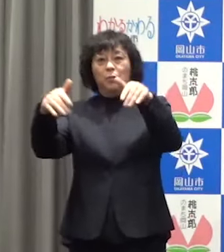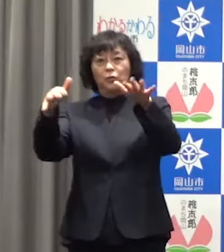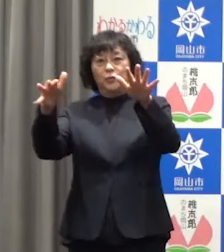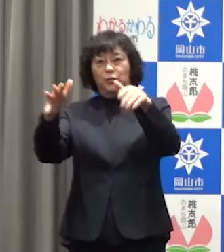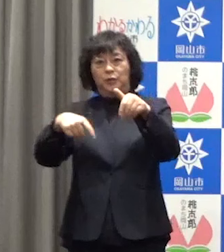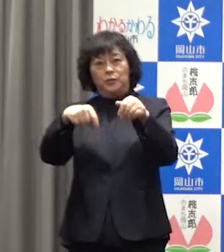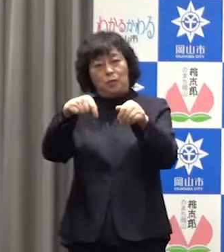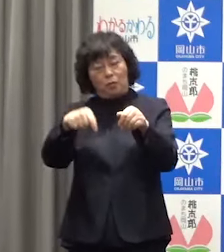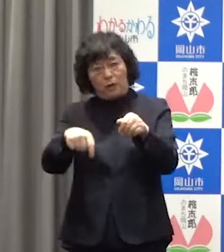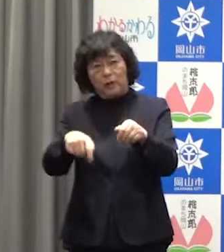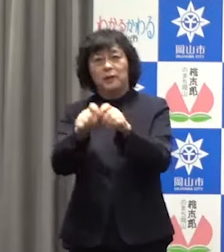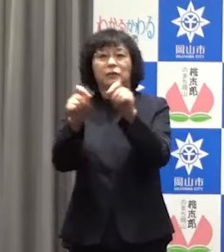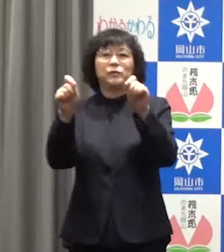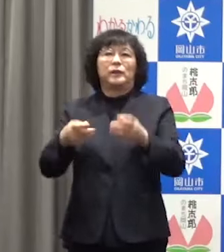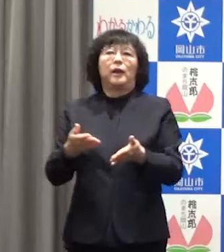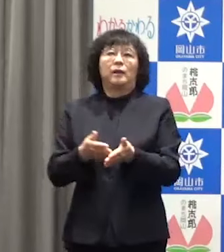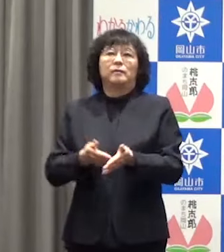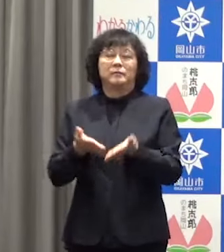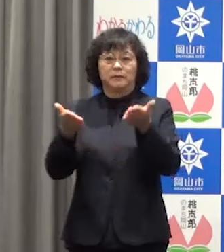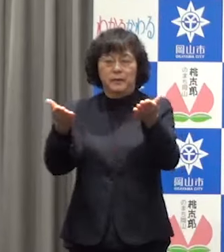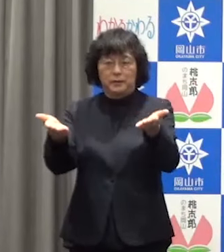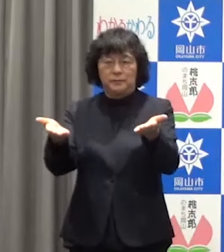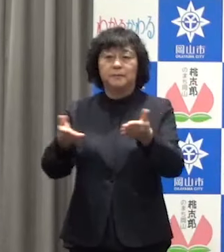段階での話でありますが、